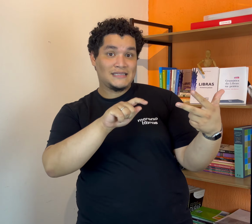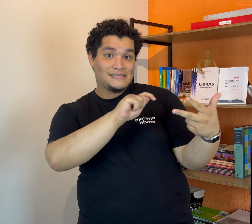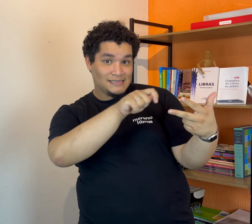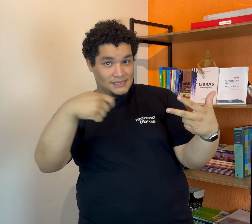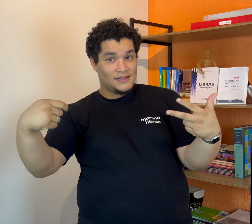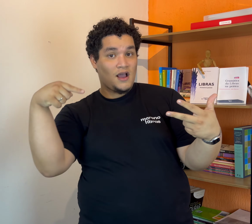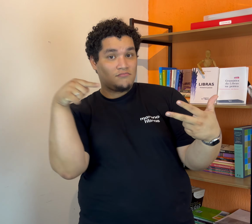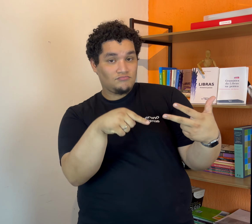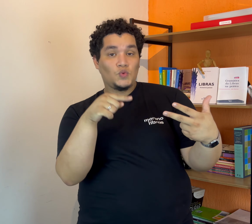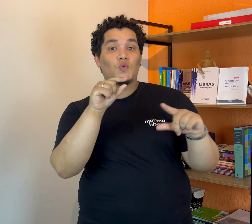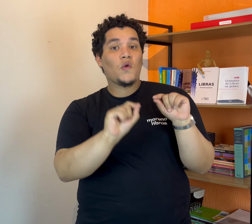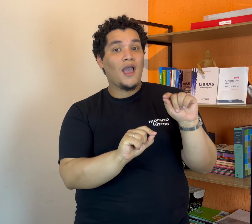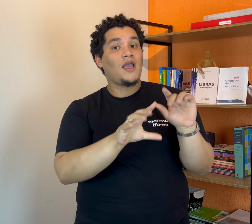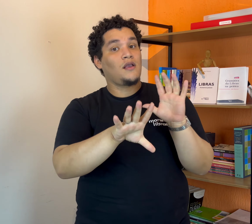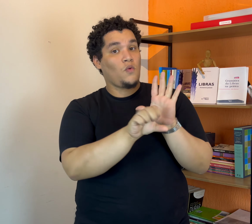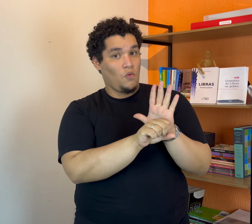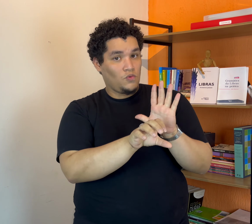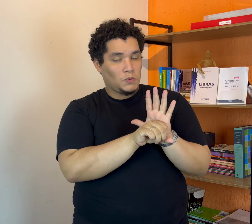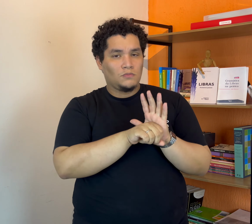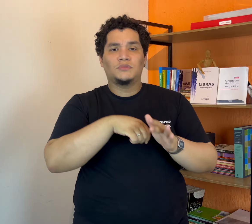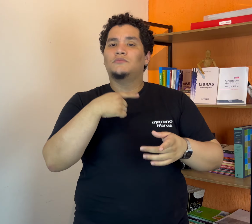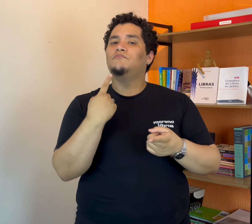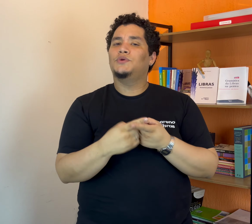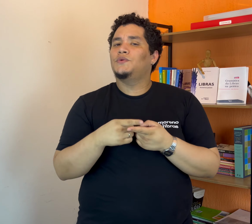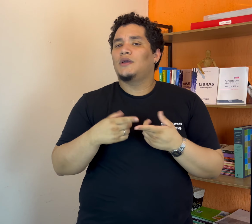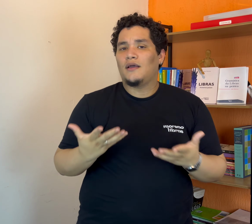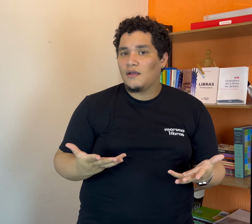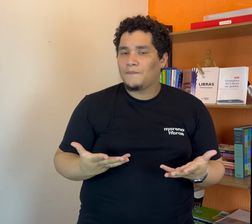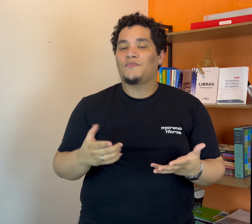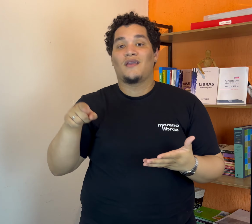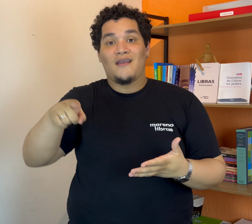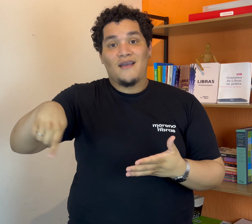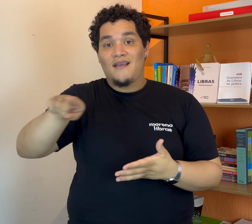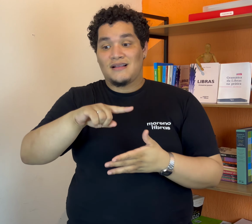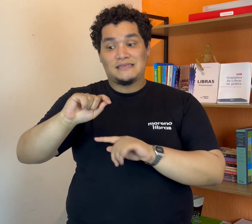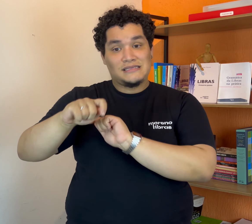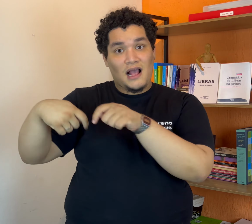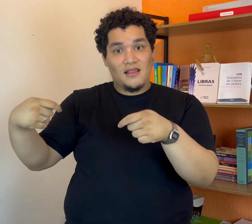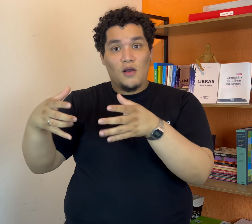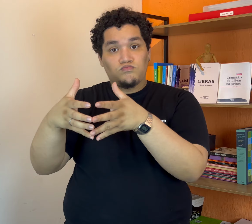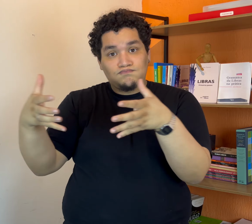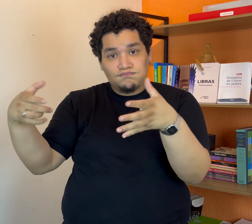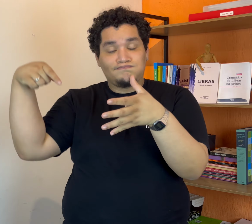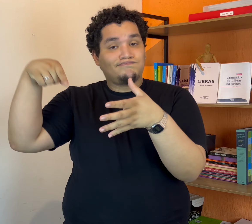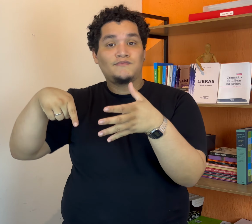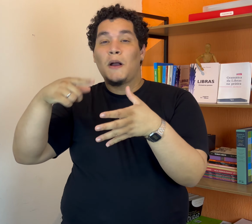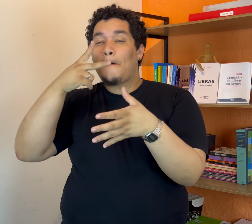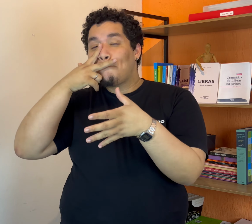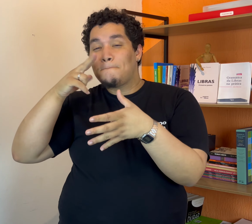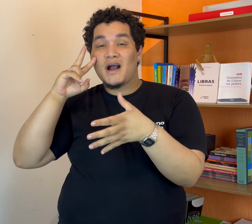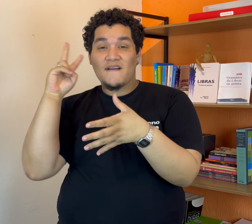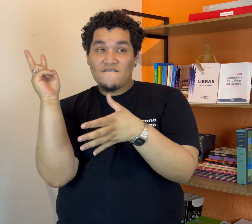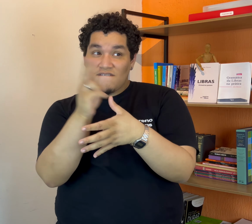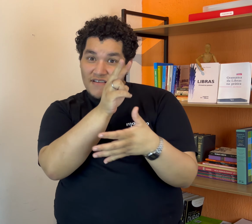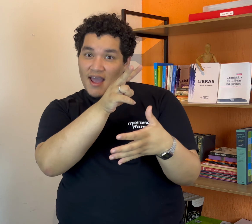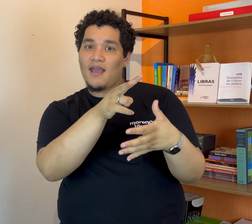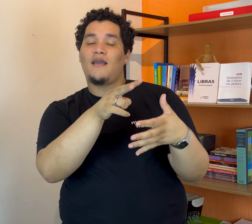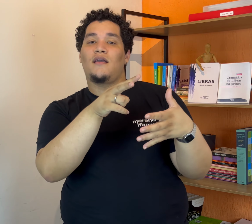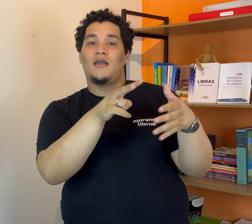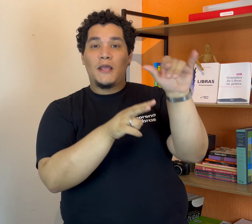Os sinais relacionados aos meios de transporte em Libras, eles são majoritariamente icônicos. Isso se dá porque a maioria desses sinais tem relação direta